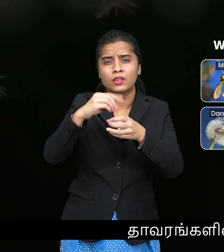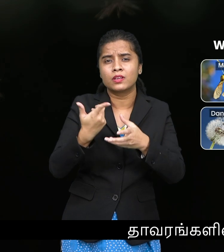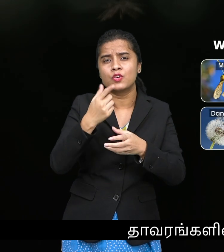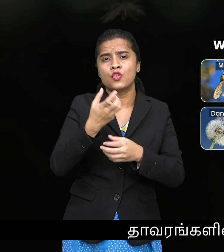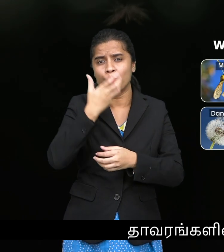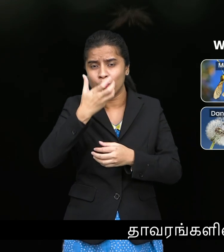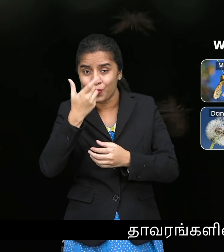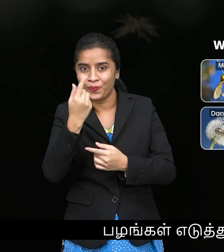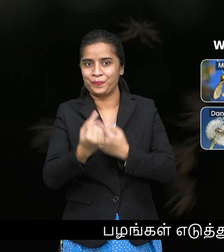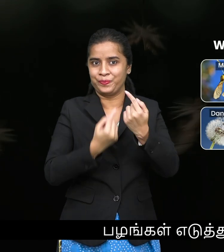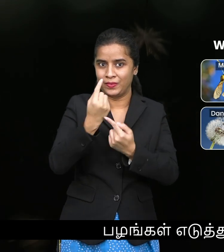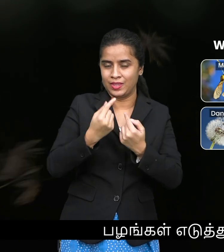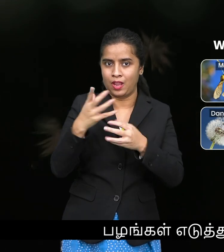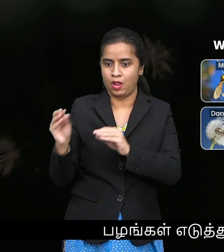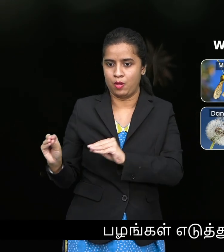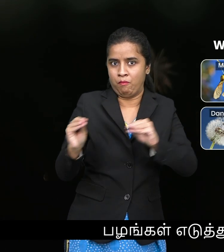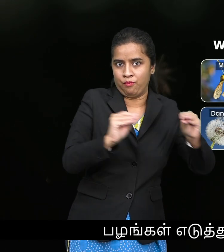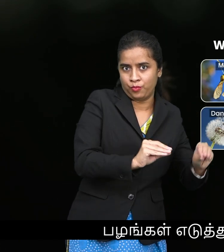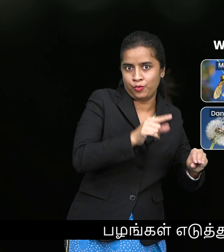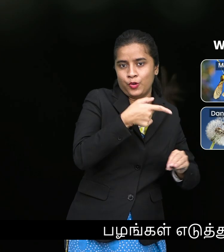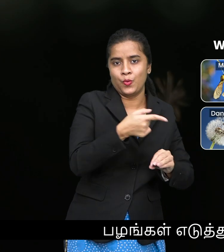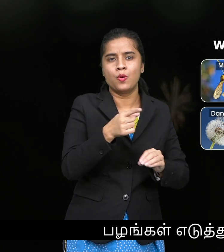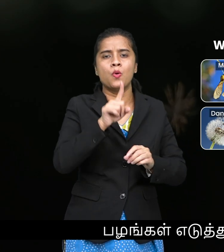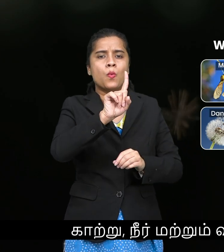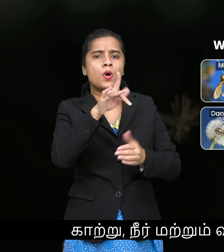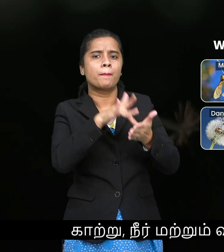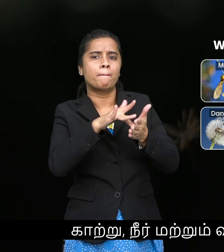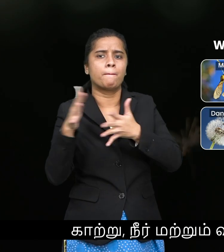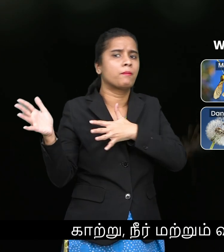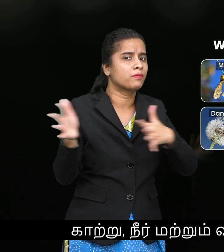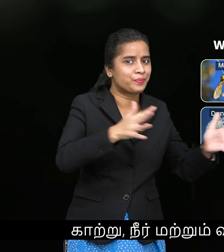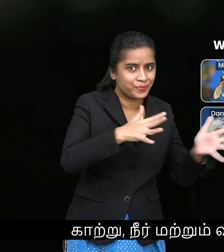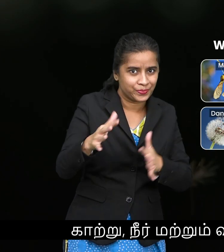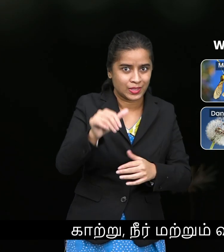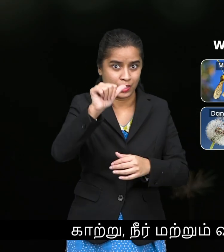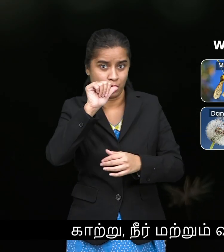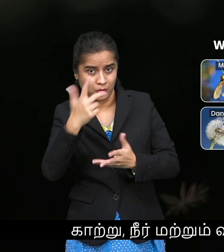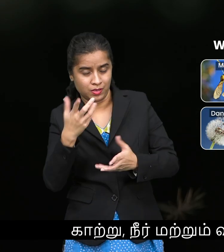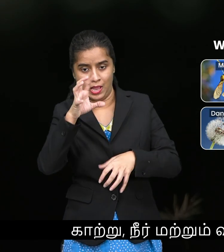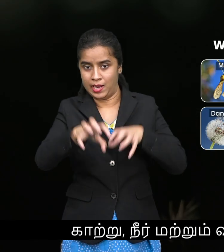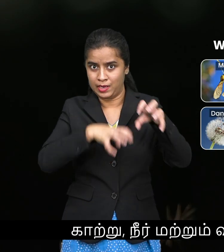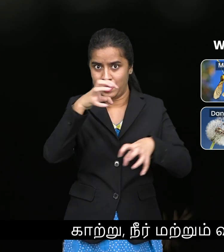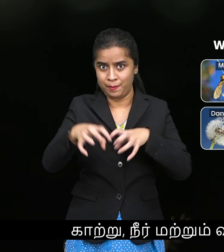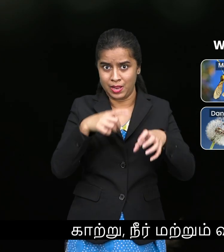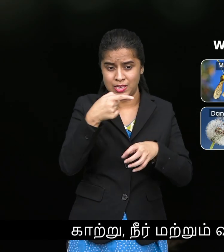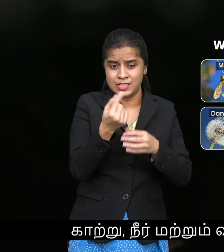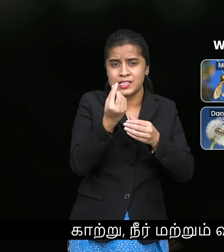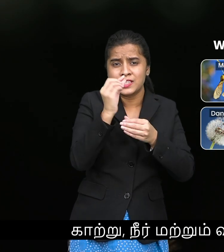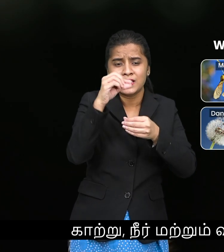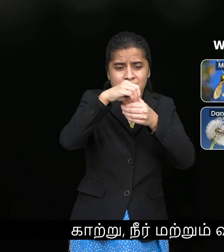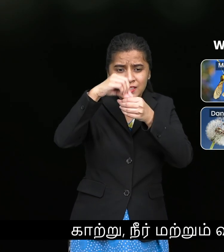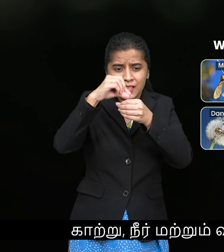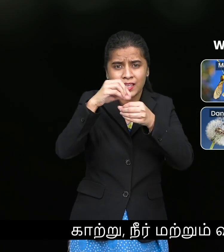தாவரங்களின் விதைகள் மற்றும் பழங்கள் எடுத்து செல்லப்படுகின்றன. காற்று, நீர் மற்றும் விலங்குகளிடமிருந்து விலகி